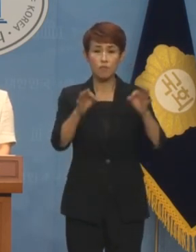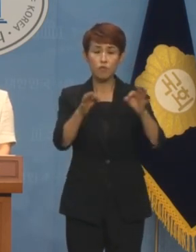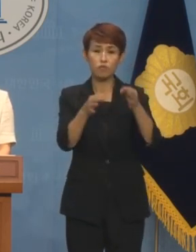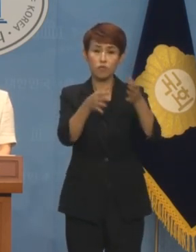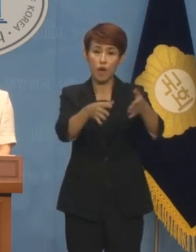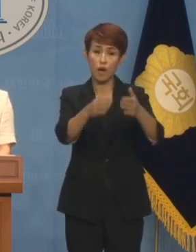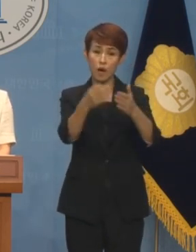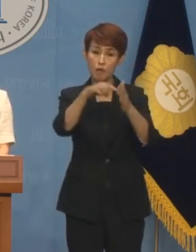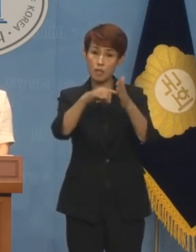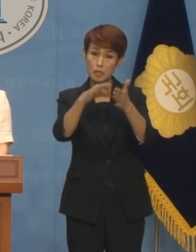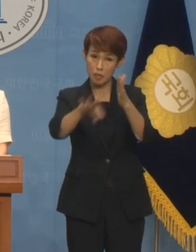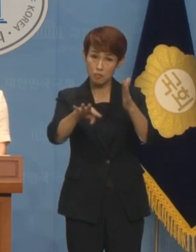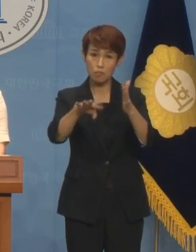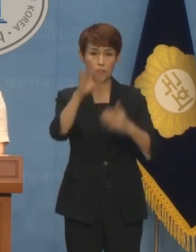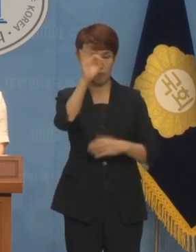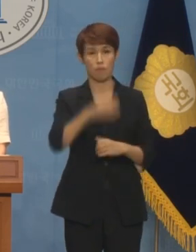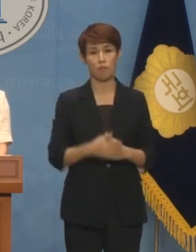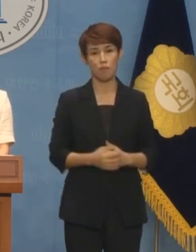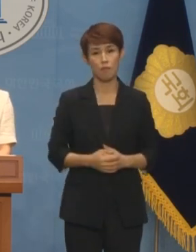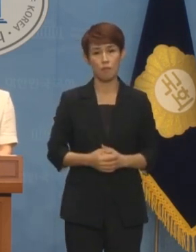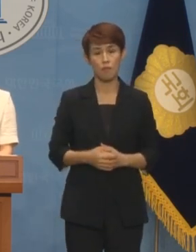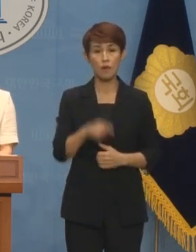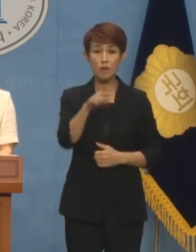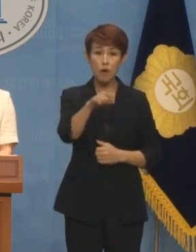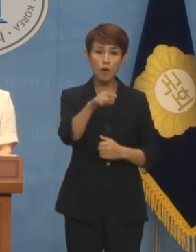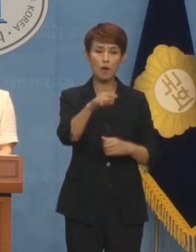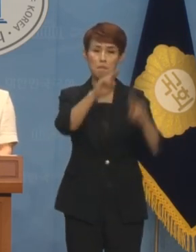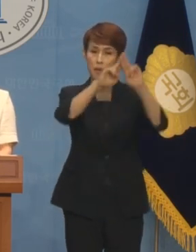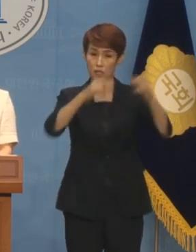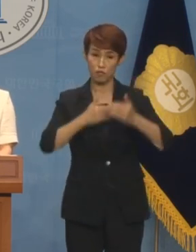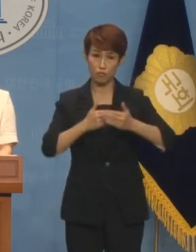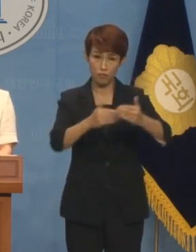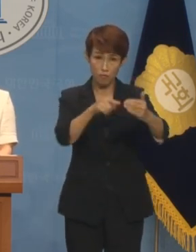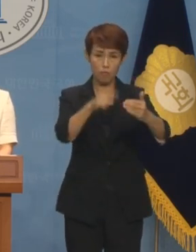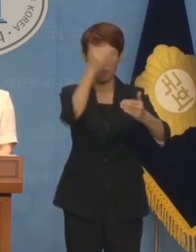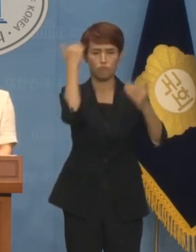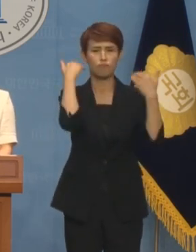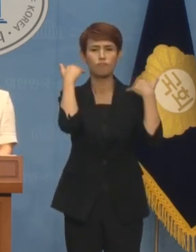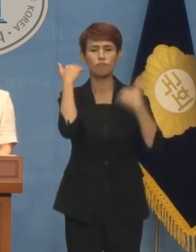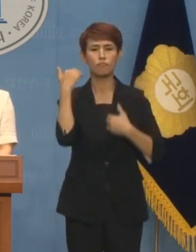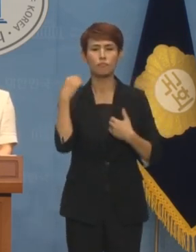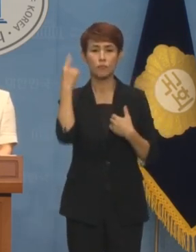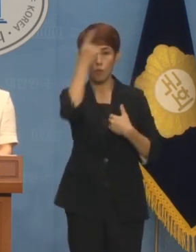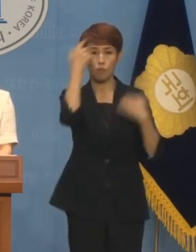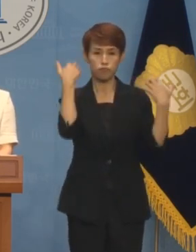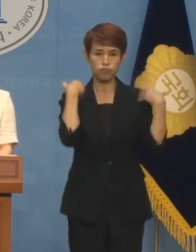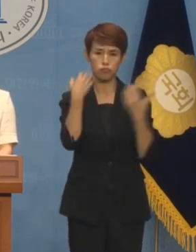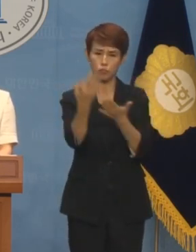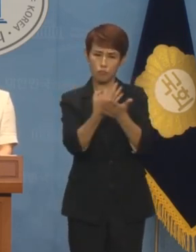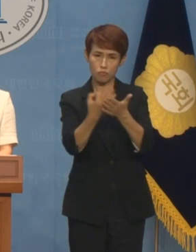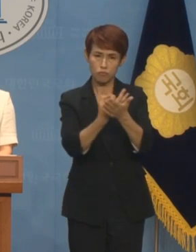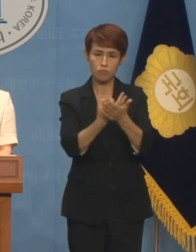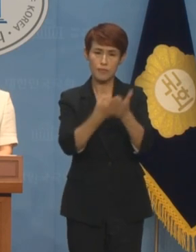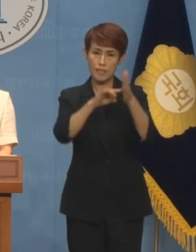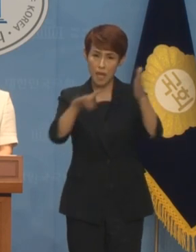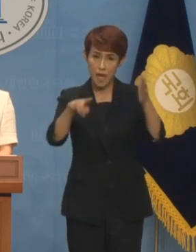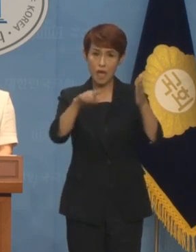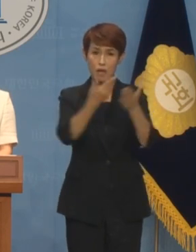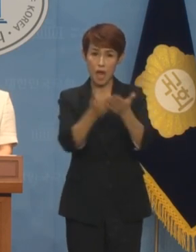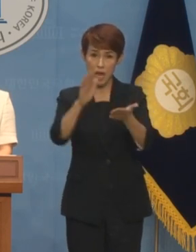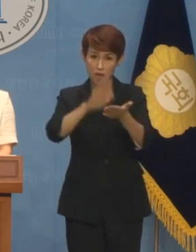금융투자소득세도 살펴보겠습니다. 금융투자소득세 폐지 추진은 대한민국 소득세 개혁의 수십 년 묵은